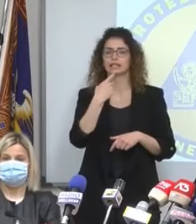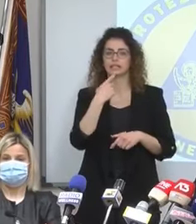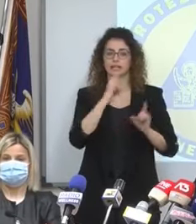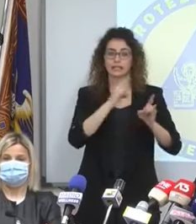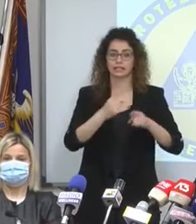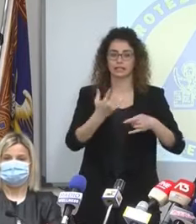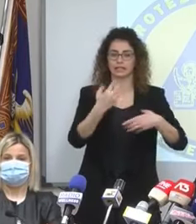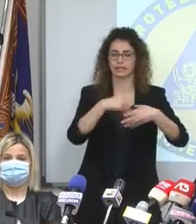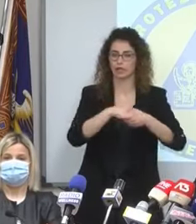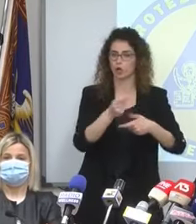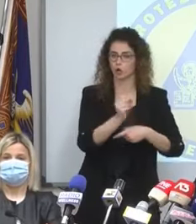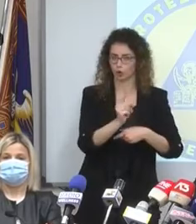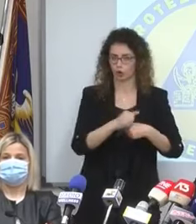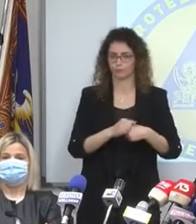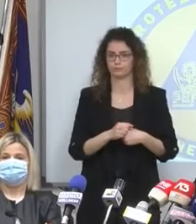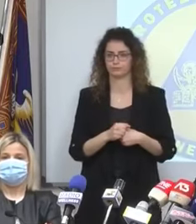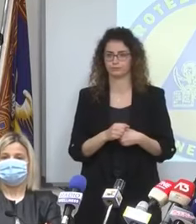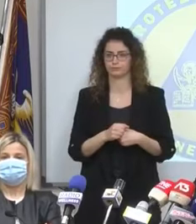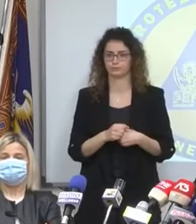operatori non sanitari,